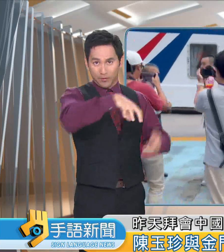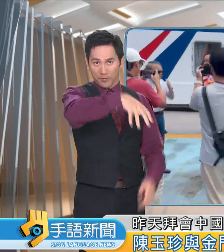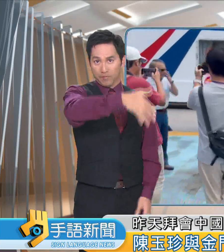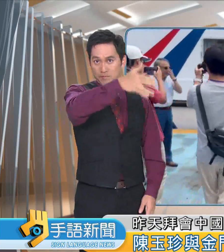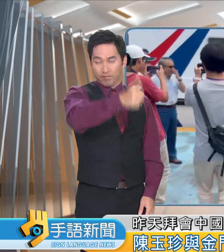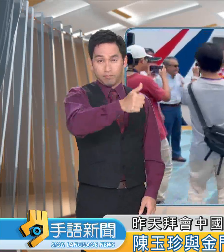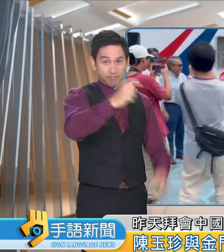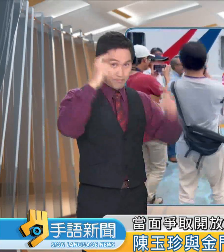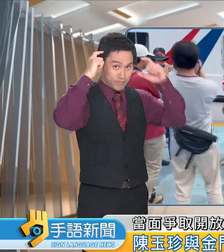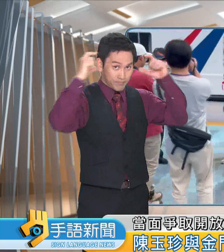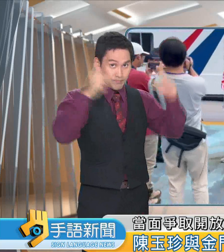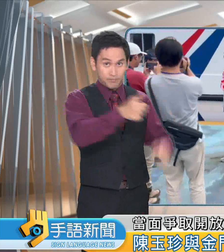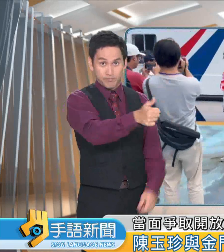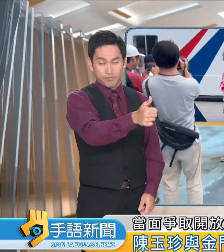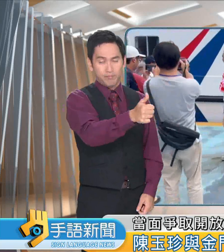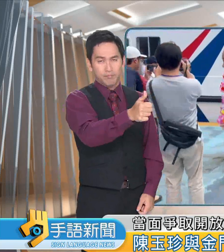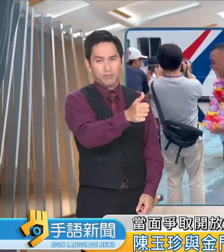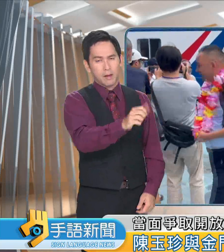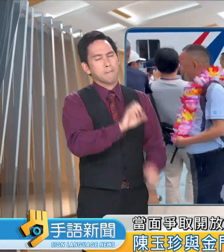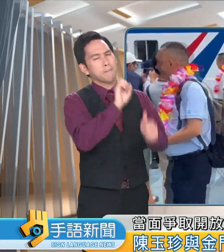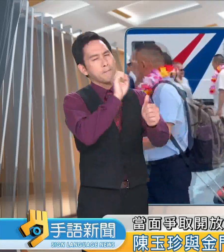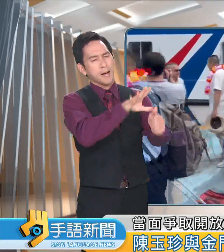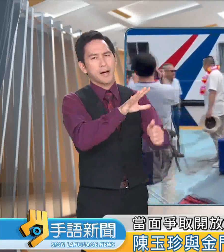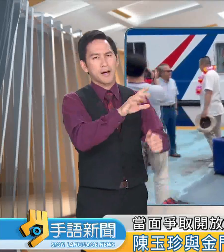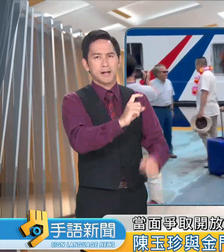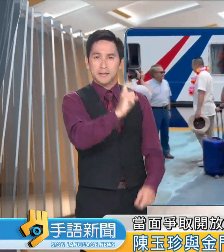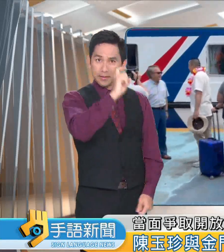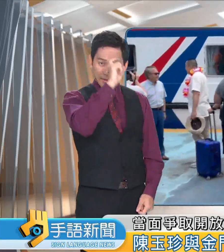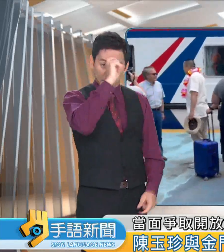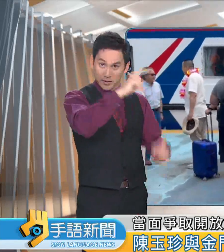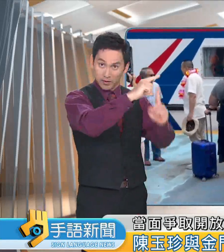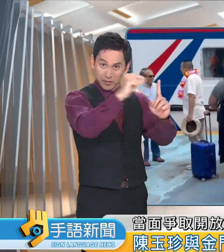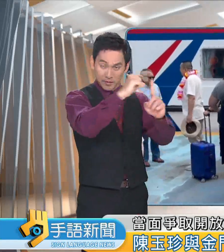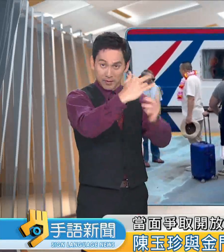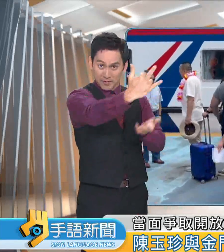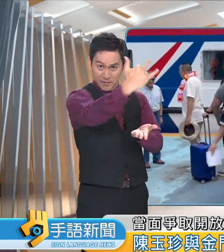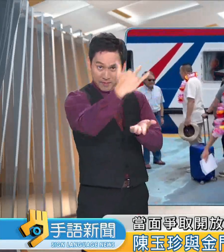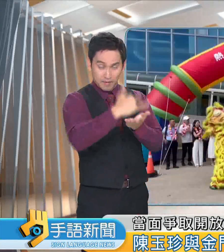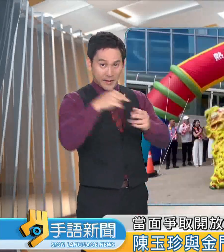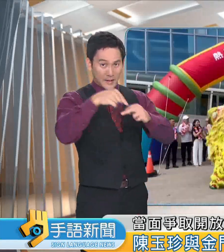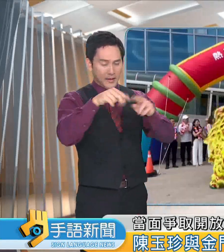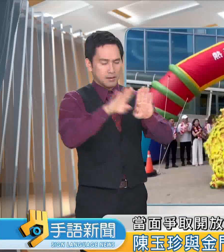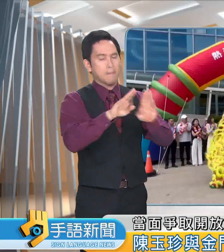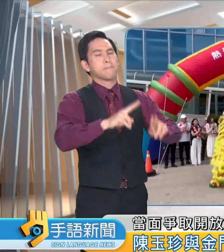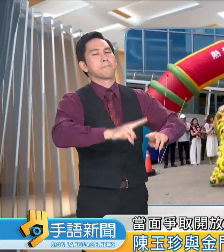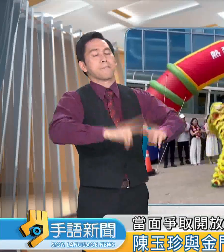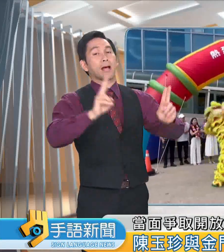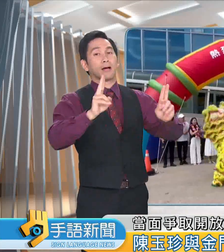涛，当面争取开放中国团客赴金门旅游。